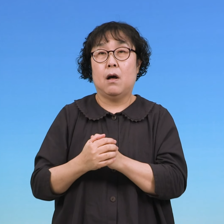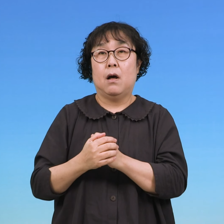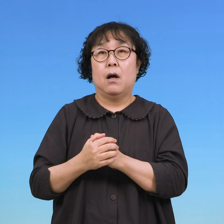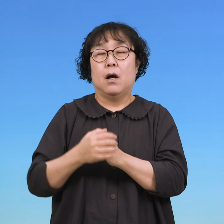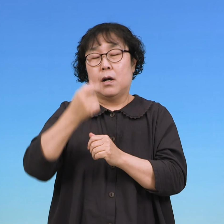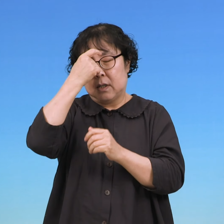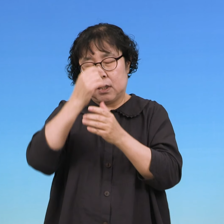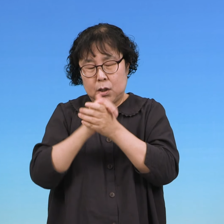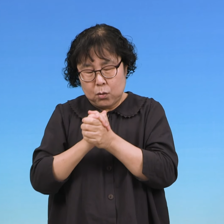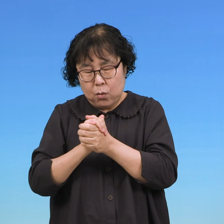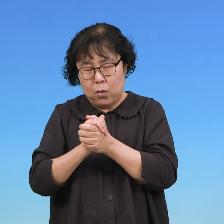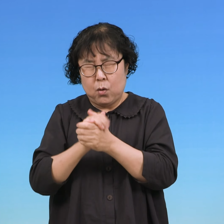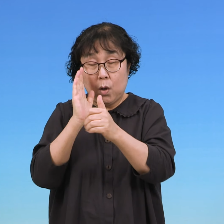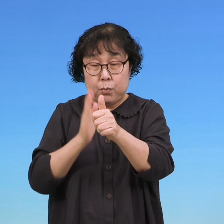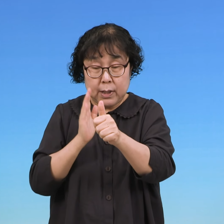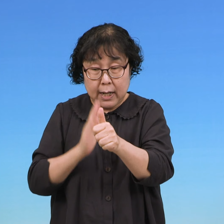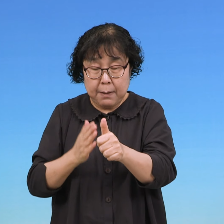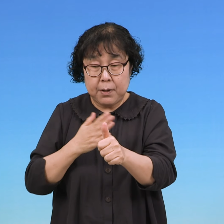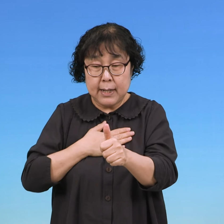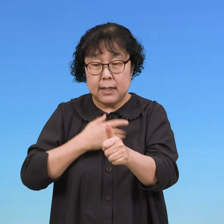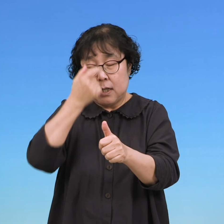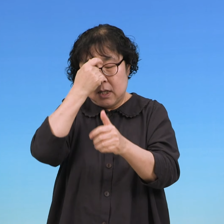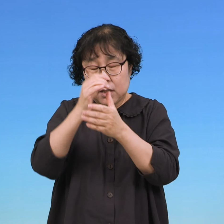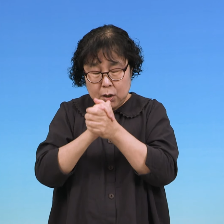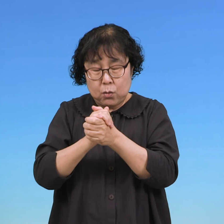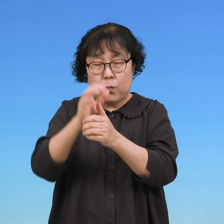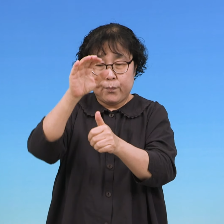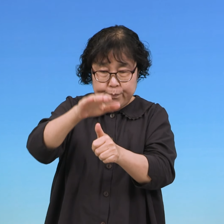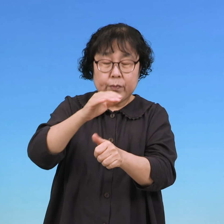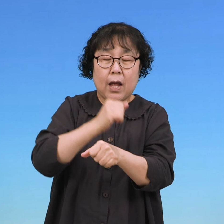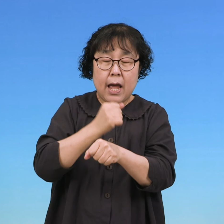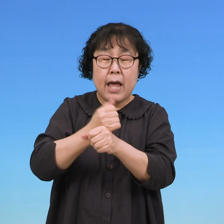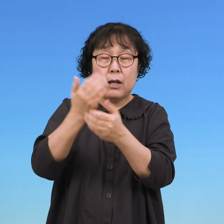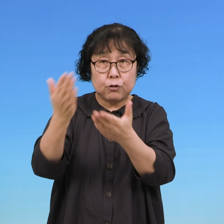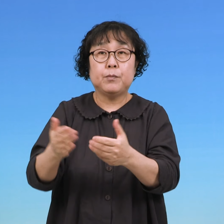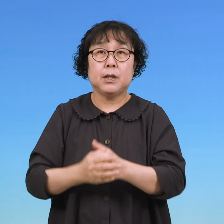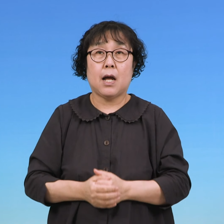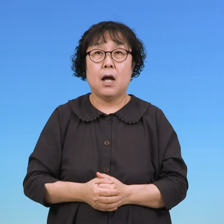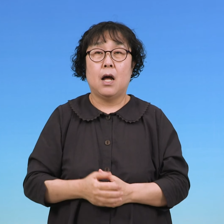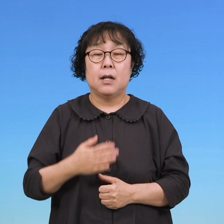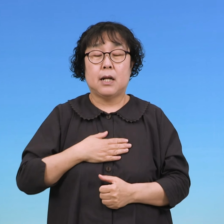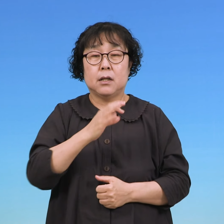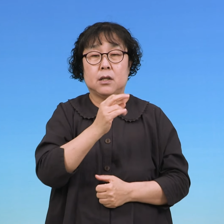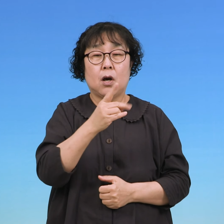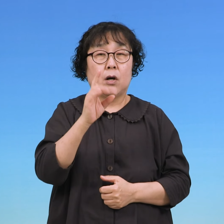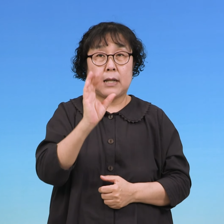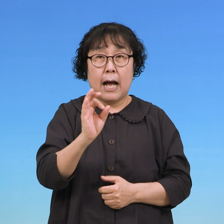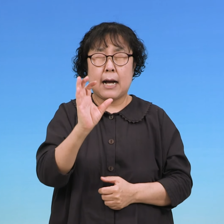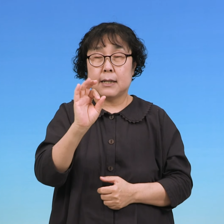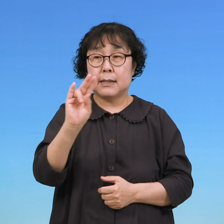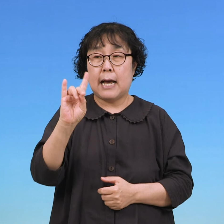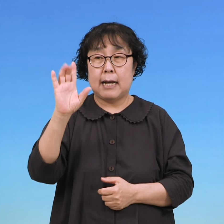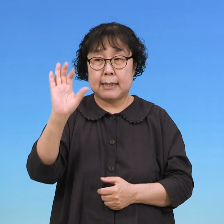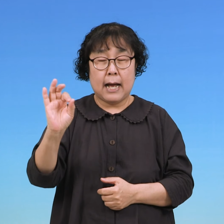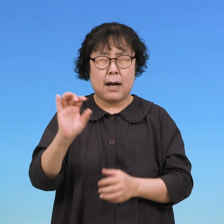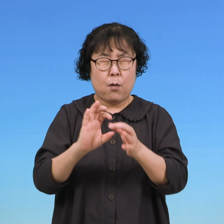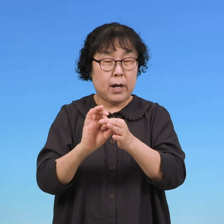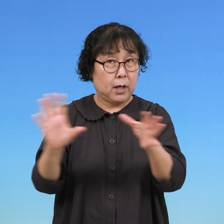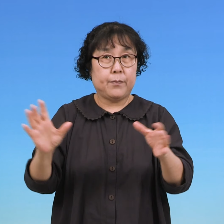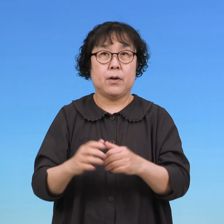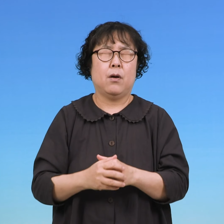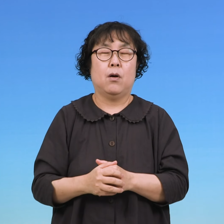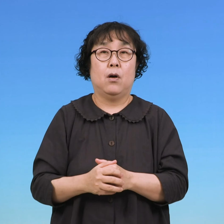찍을 건데도요, 목사는 호불호로 기도하는 게 아니잖아요. 여당도 야당도 다 기도해 줍니다.